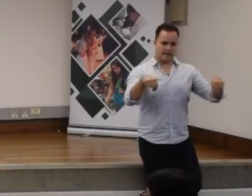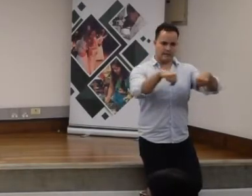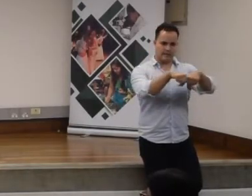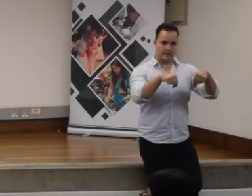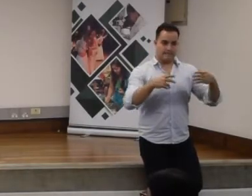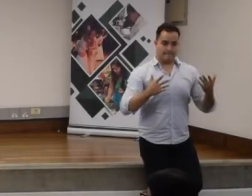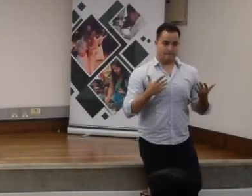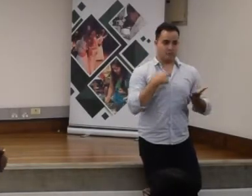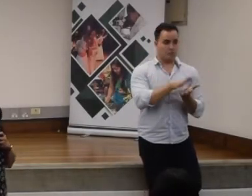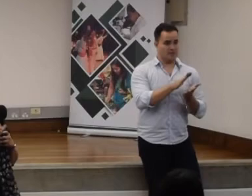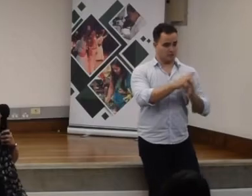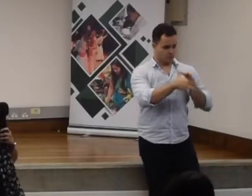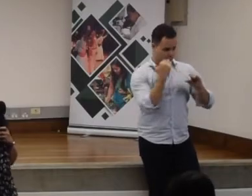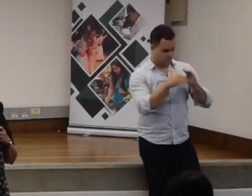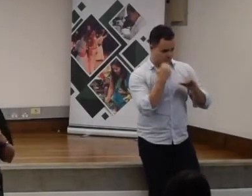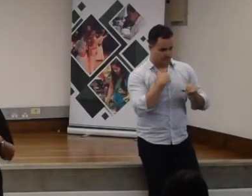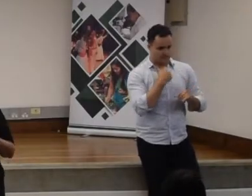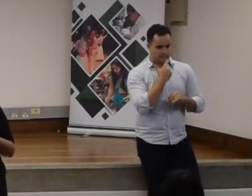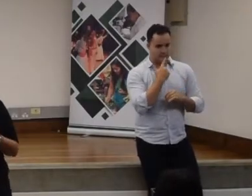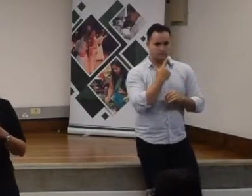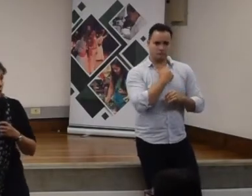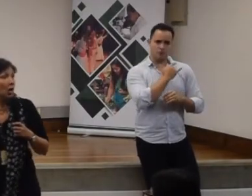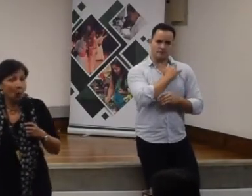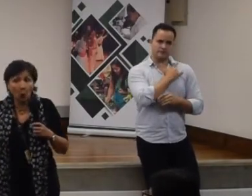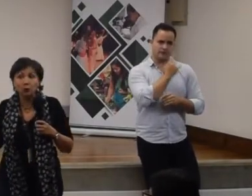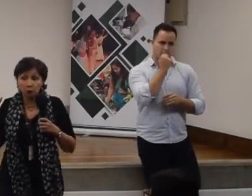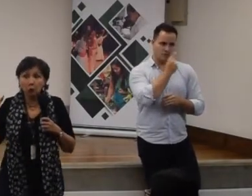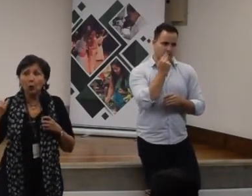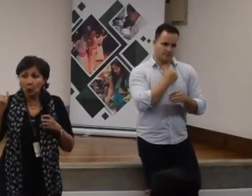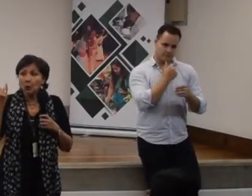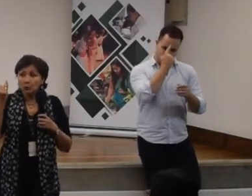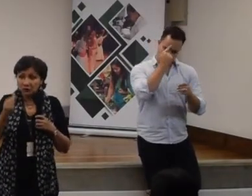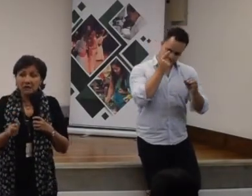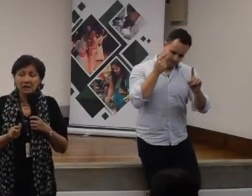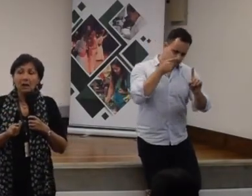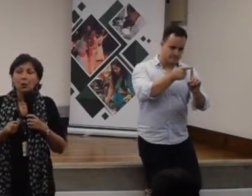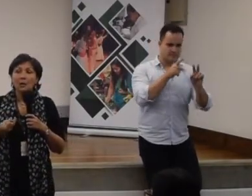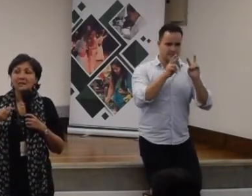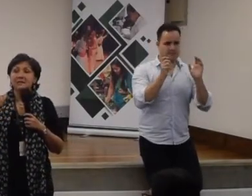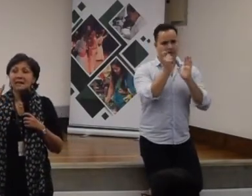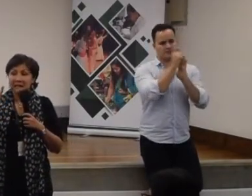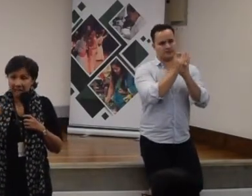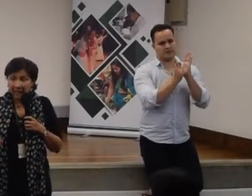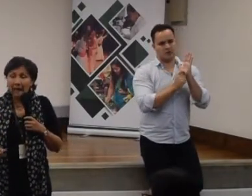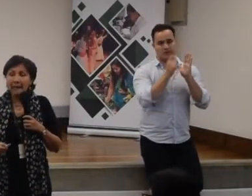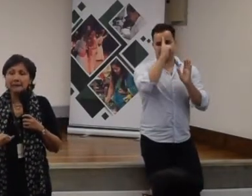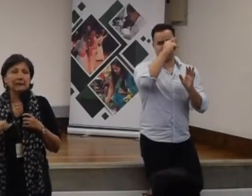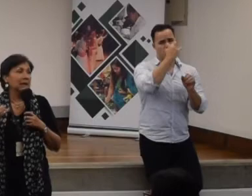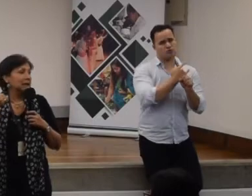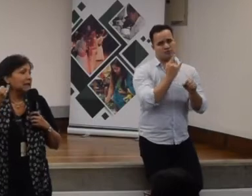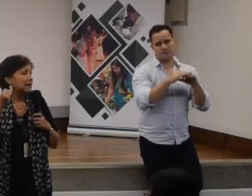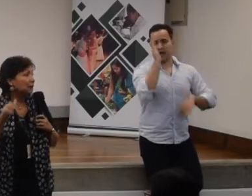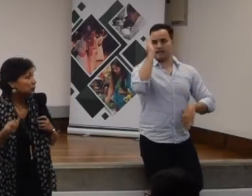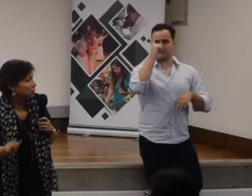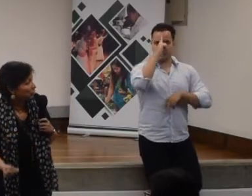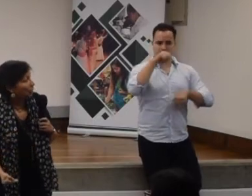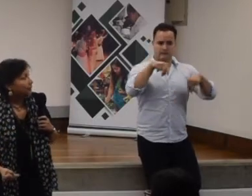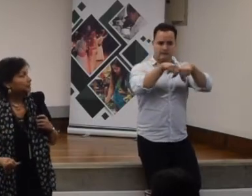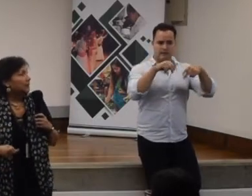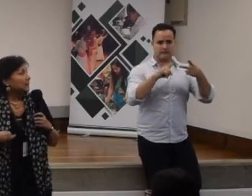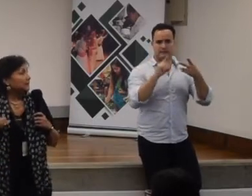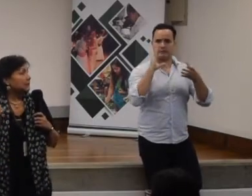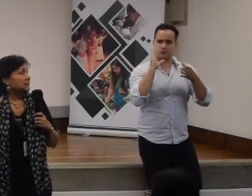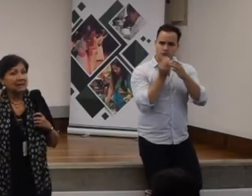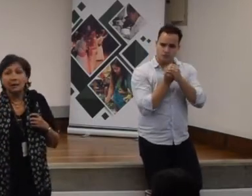enviaron dicen que la universidad tiene apuestas y compromisos con todos los indicadores de equidad, de